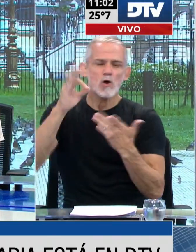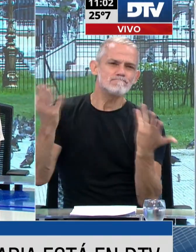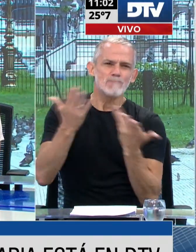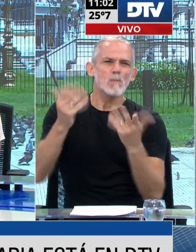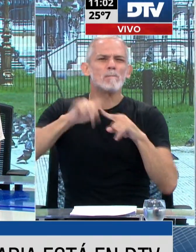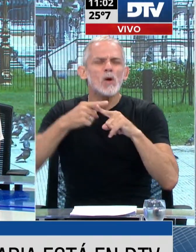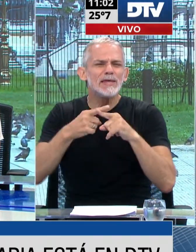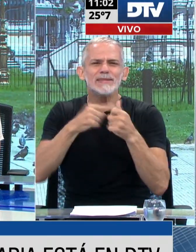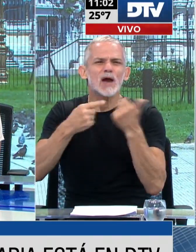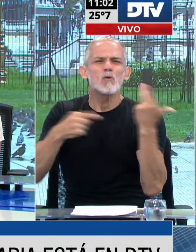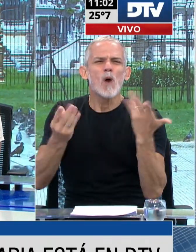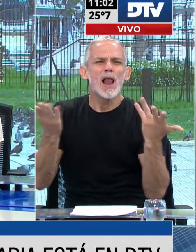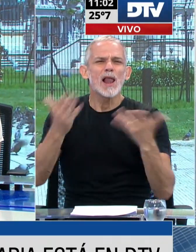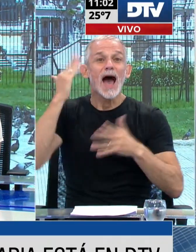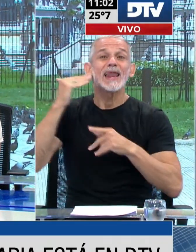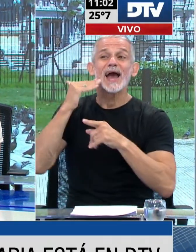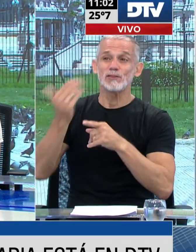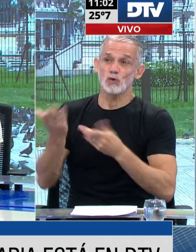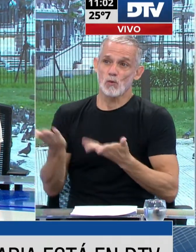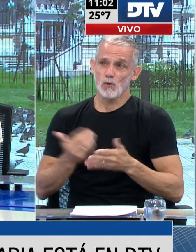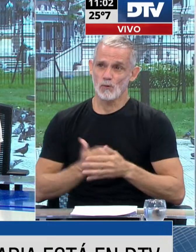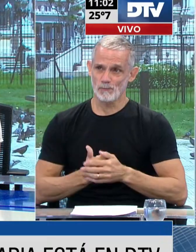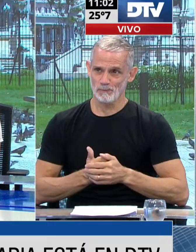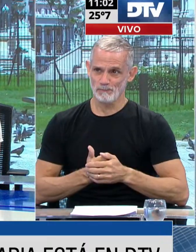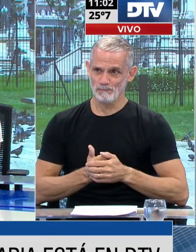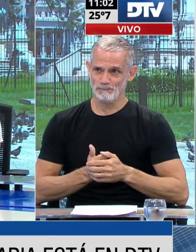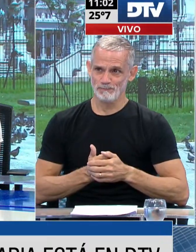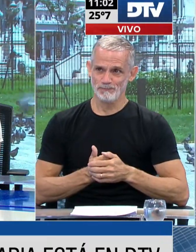cuestiones políticas? ¿Por dónde va, Ale? A ver.